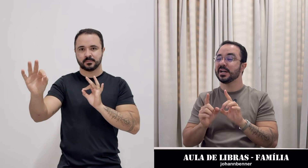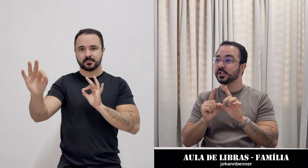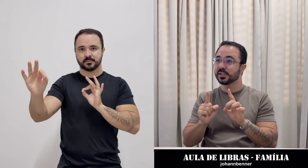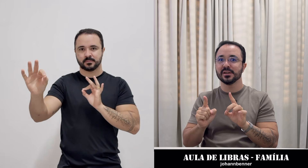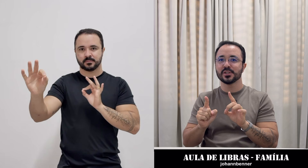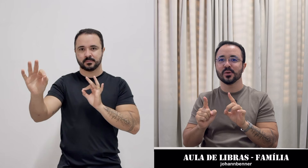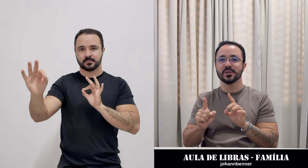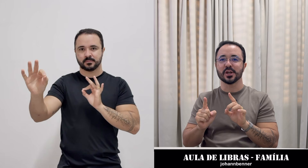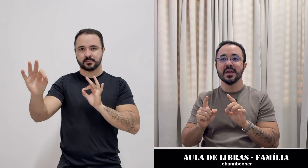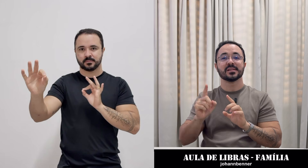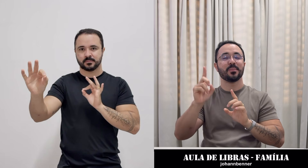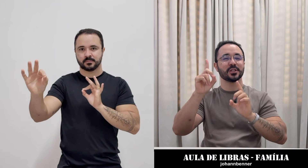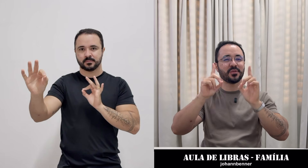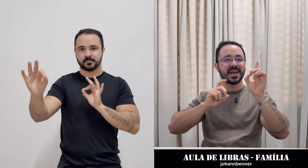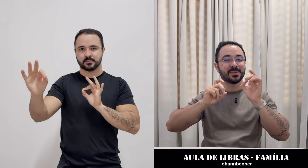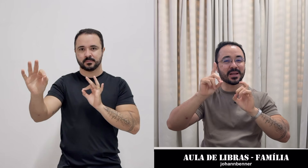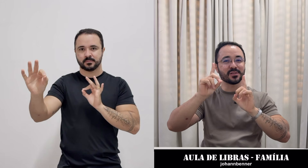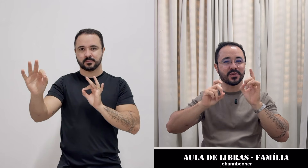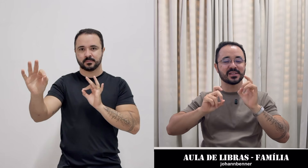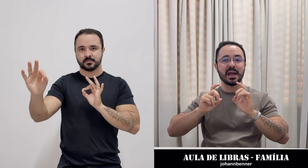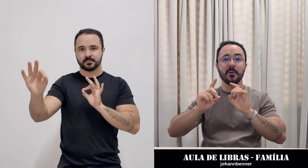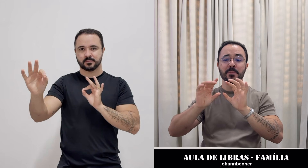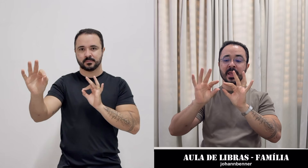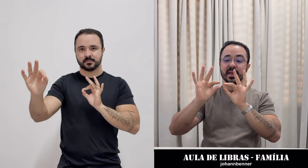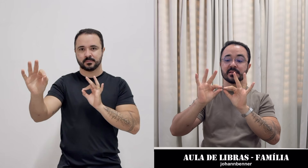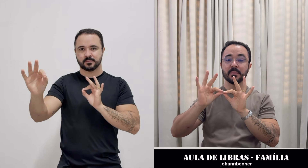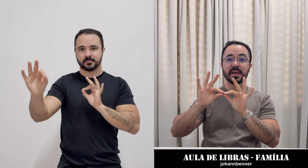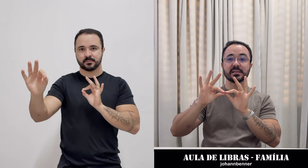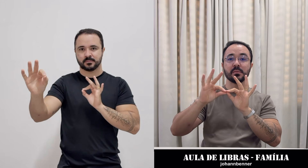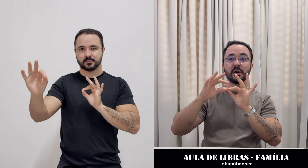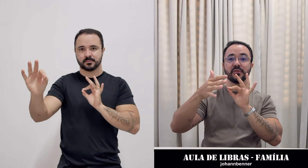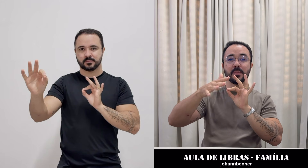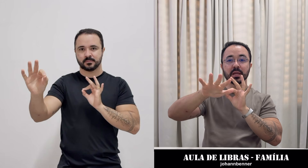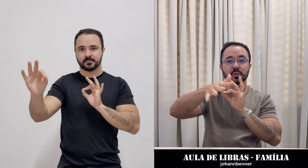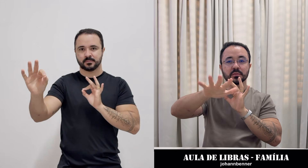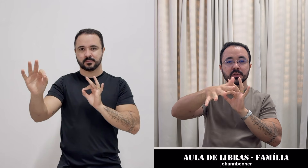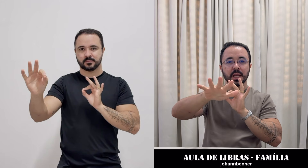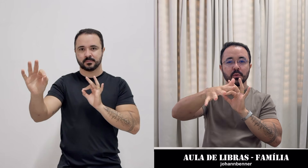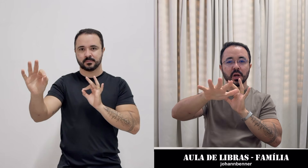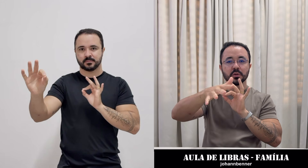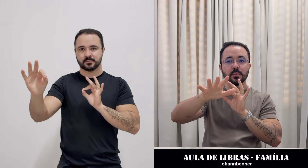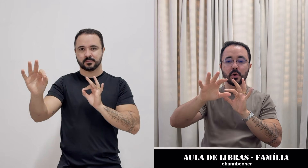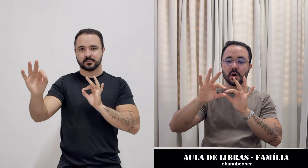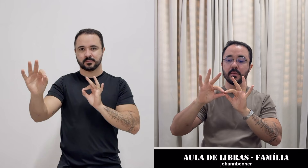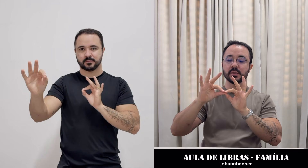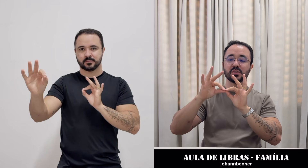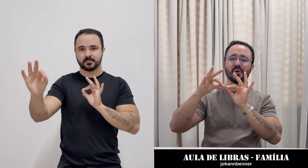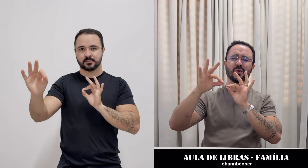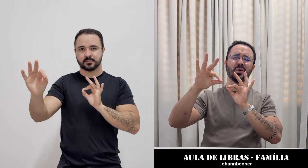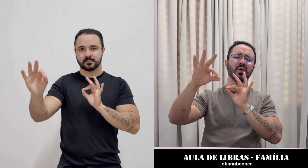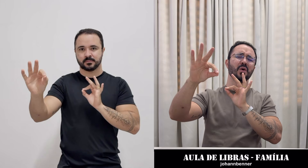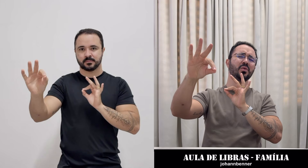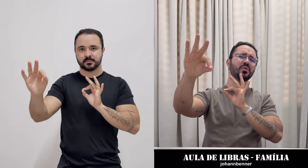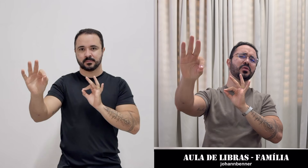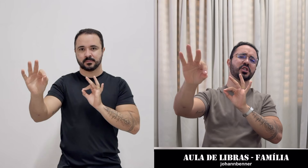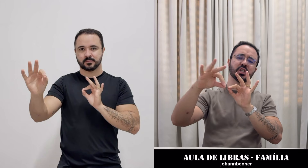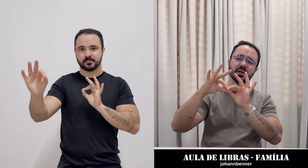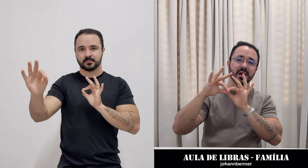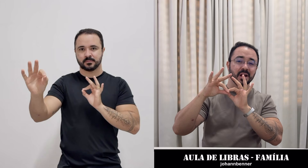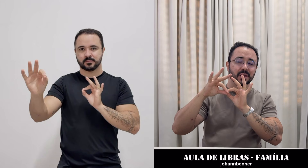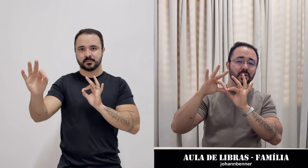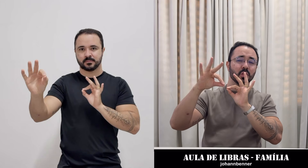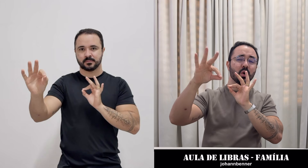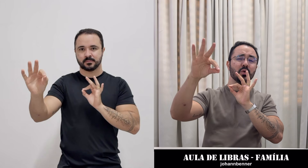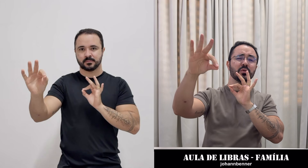mesmo, bastante longe, você pode ver a expressão facial e também esse movimento tremulando um pouco a mão assim, ó,